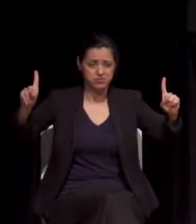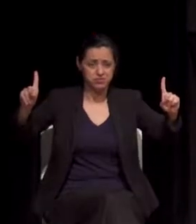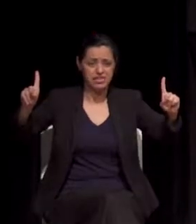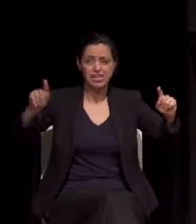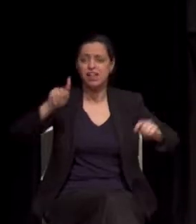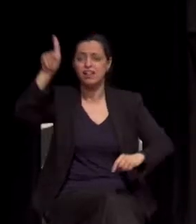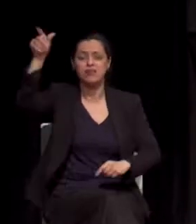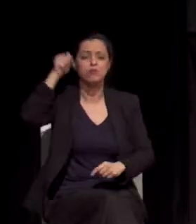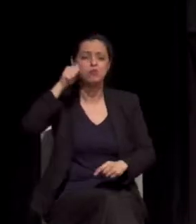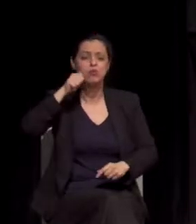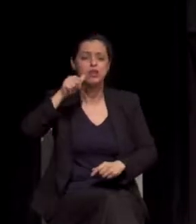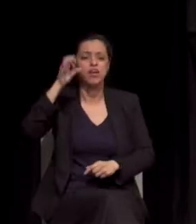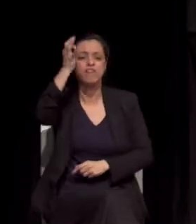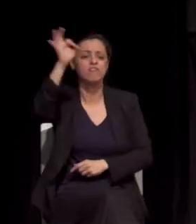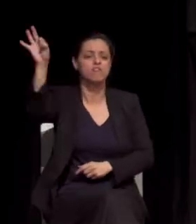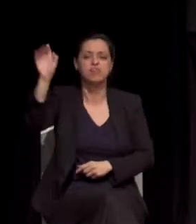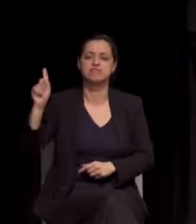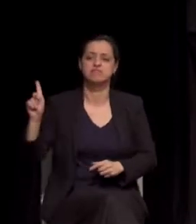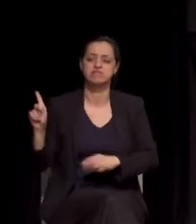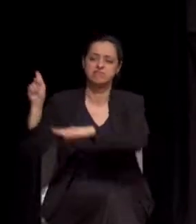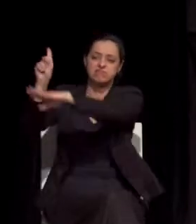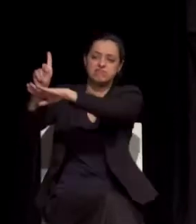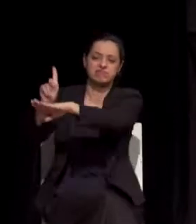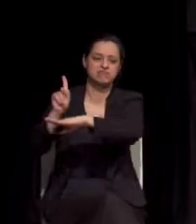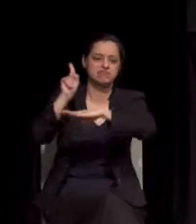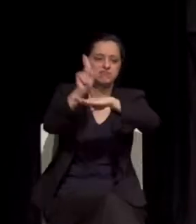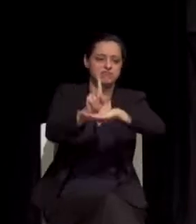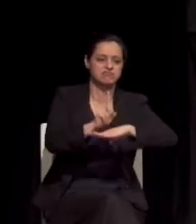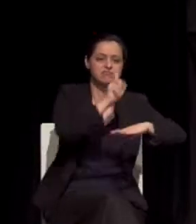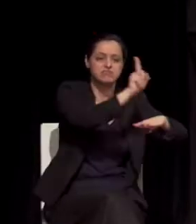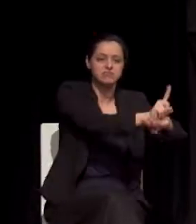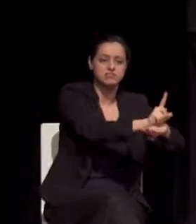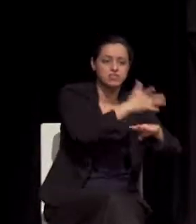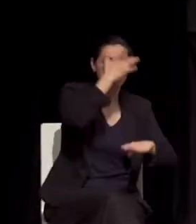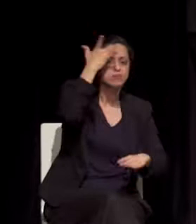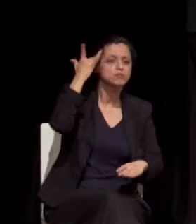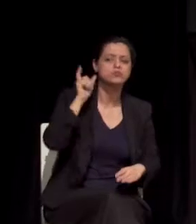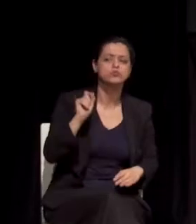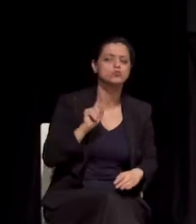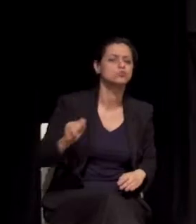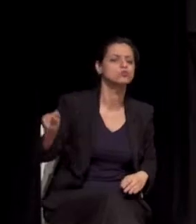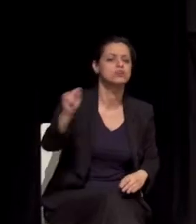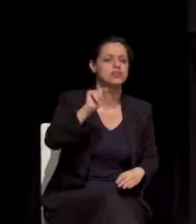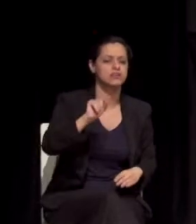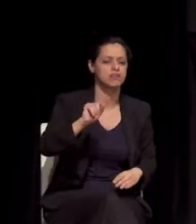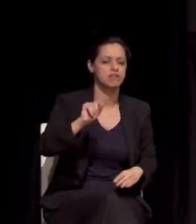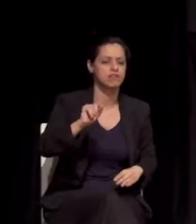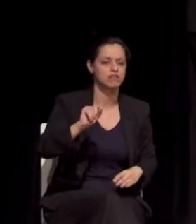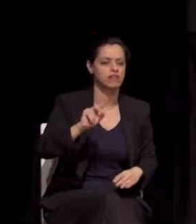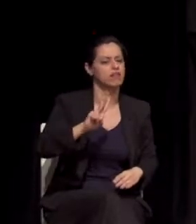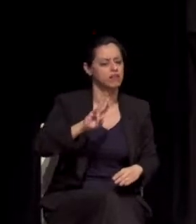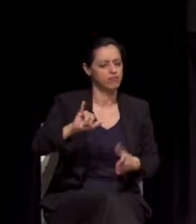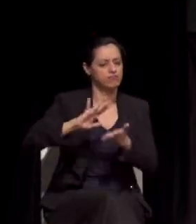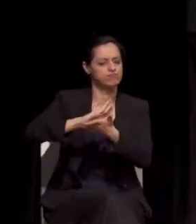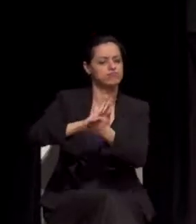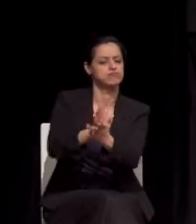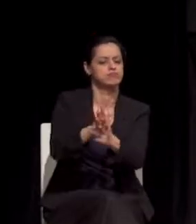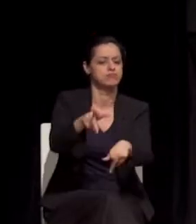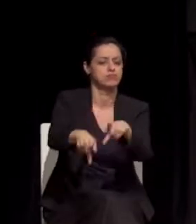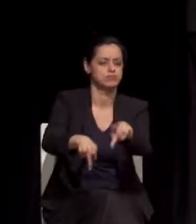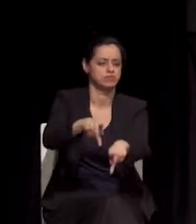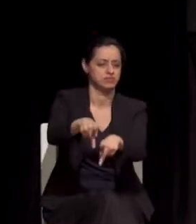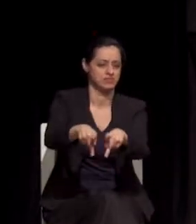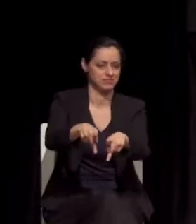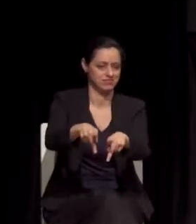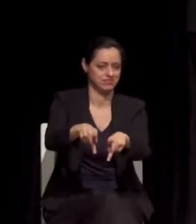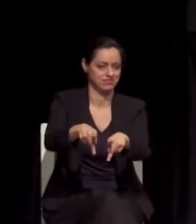França e esse monte de gente que está investindo em piorar a situação popular.